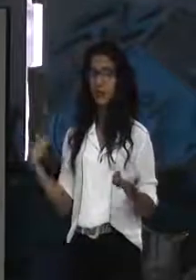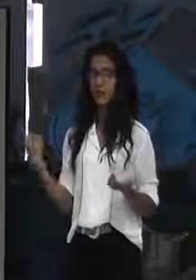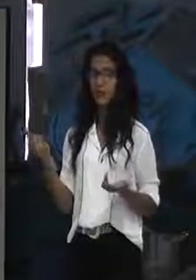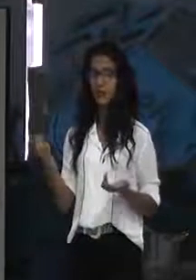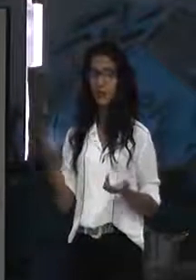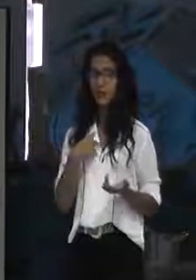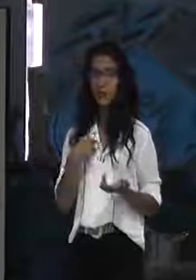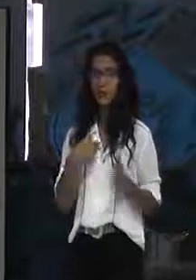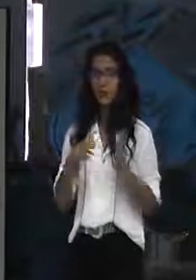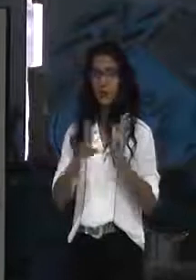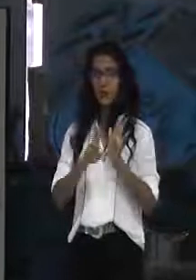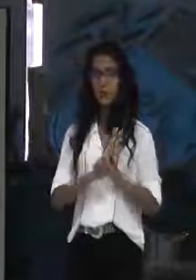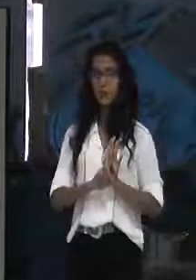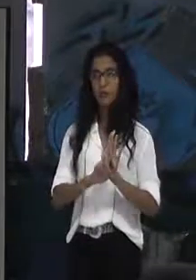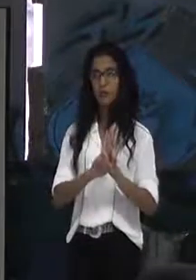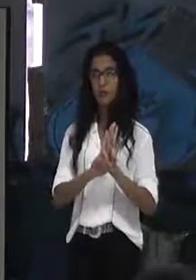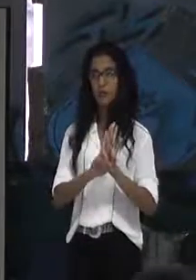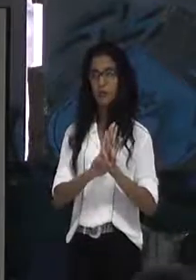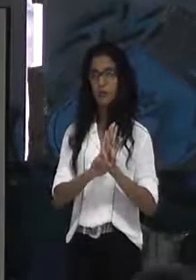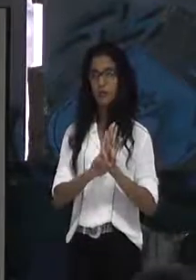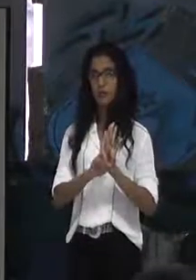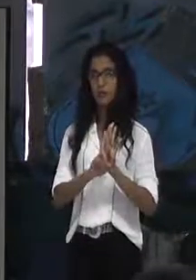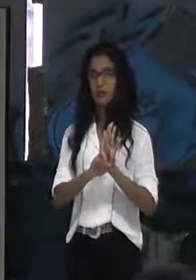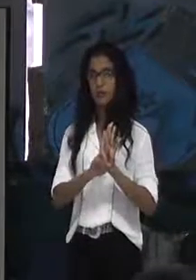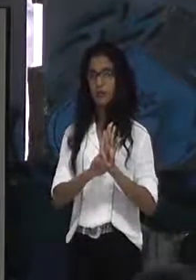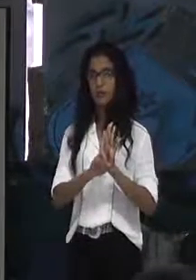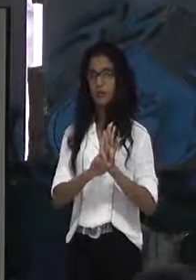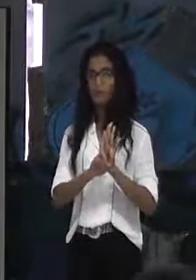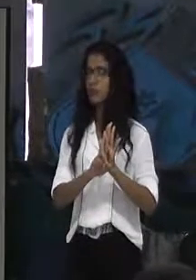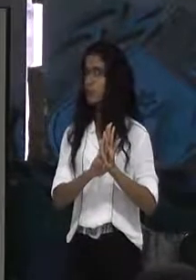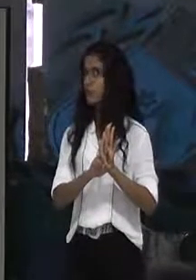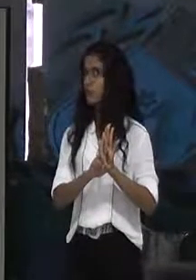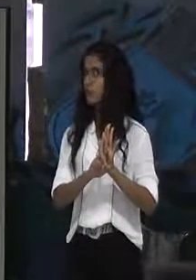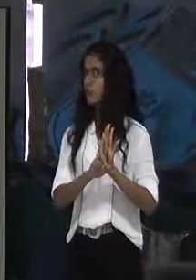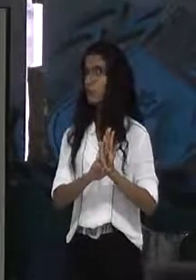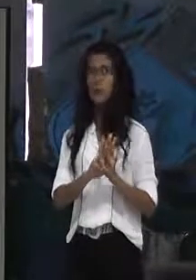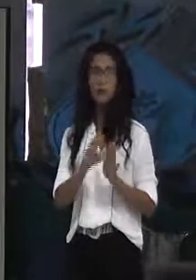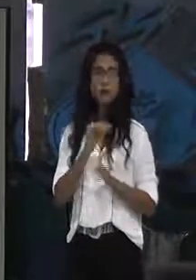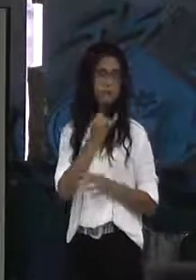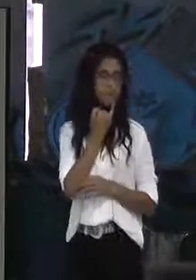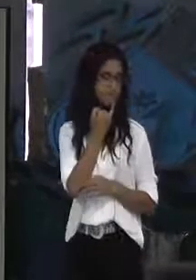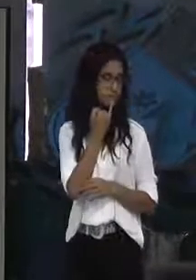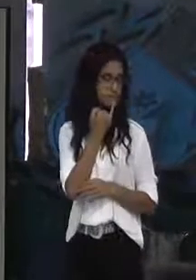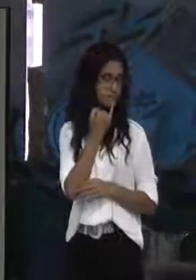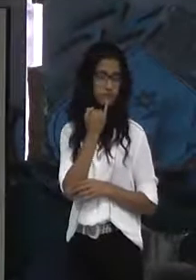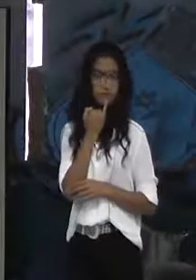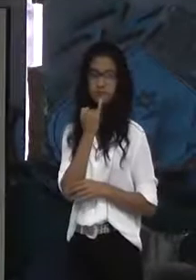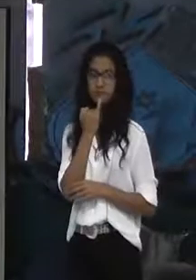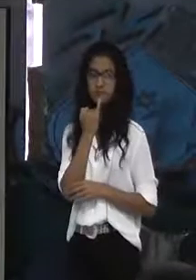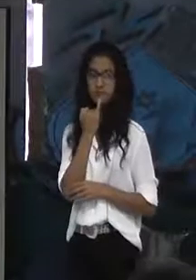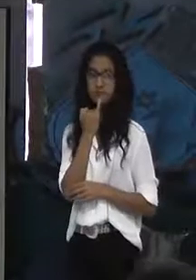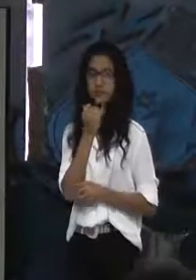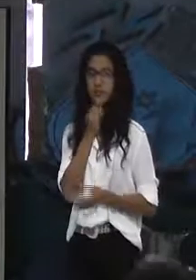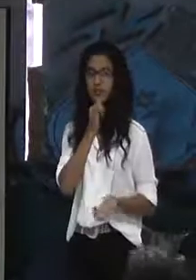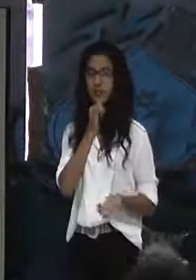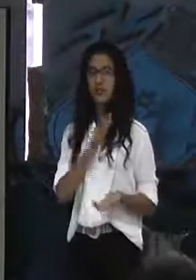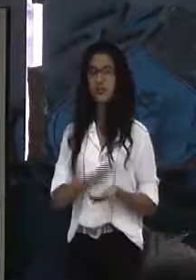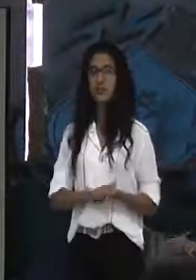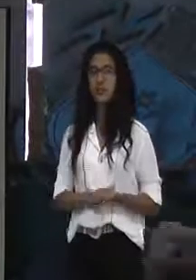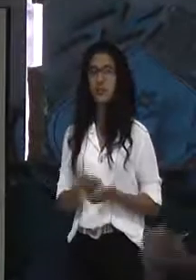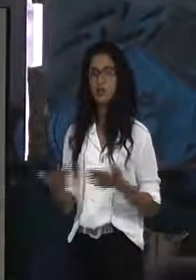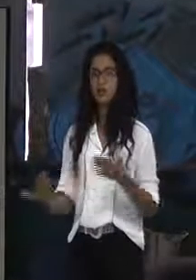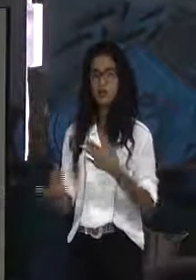da comissão de funcionários da mobilização, Taria Sônia, queria lamentar a Ilka não ter podido acessar a esse auditório,